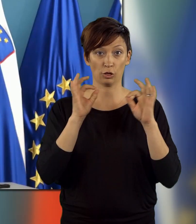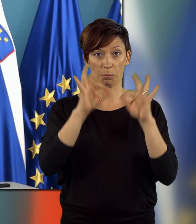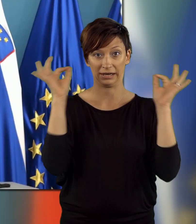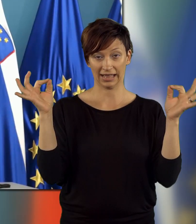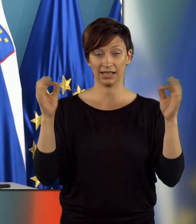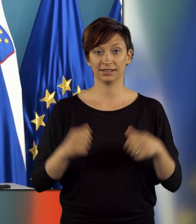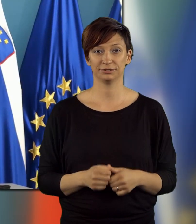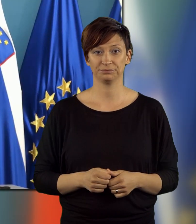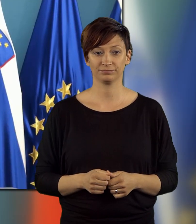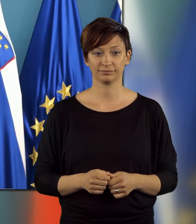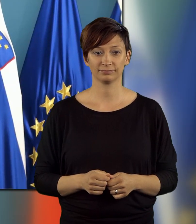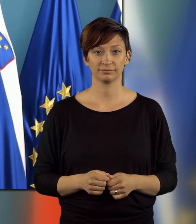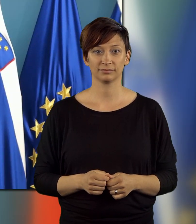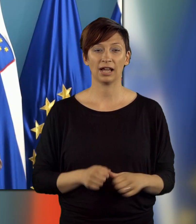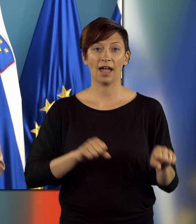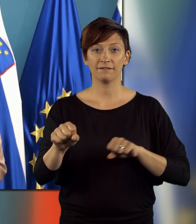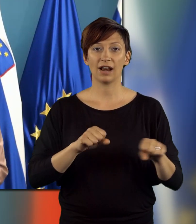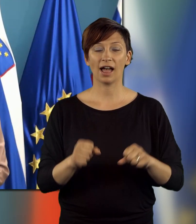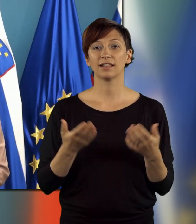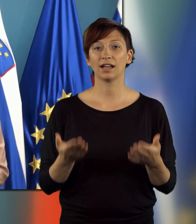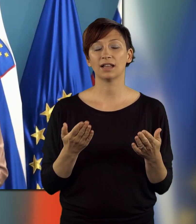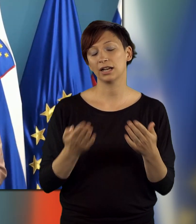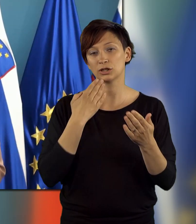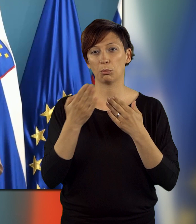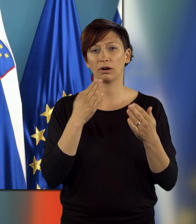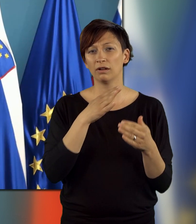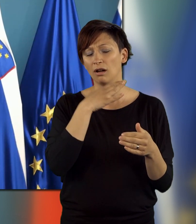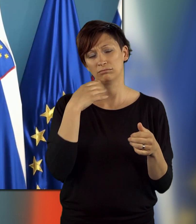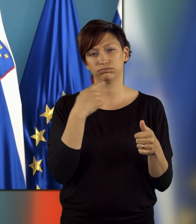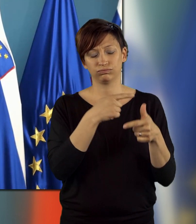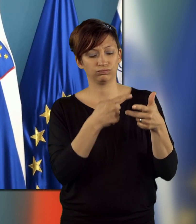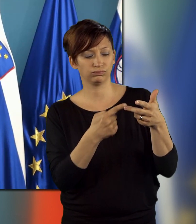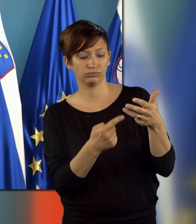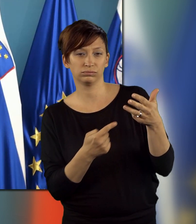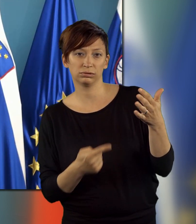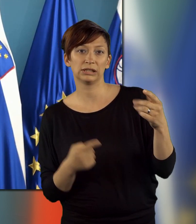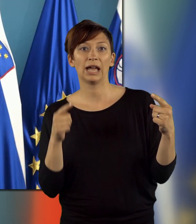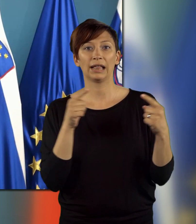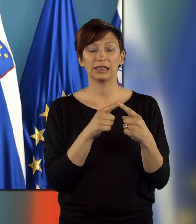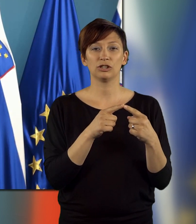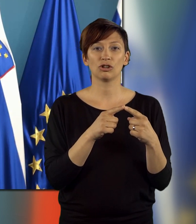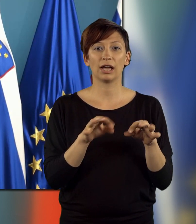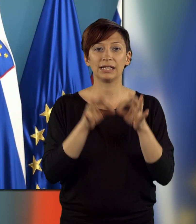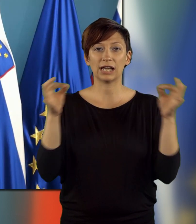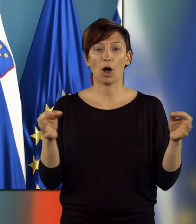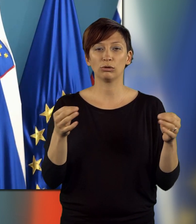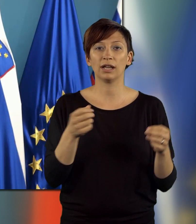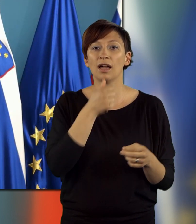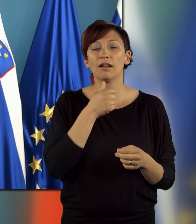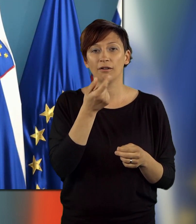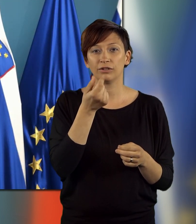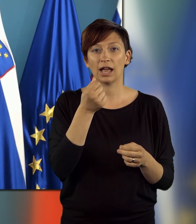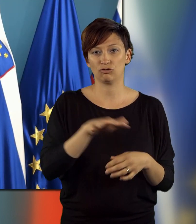Dober dan. Vlada je danes obravnavala vrsto točk, ki se tičejo